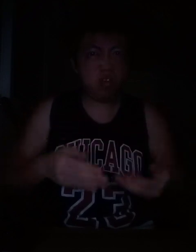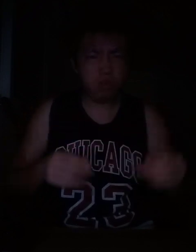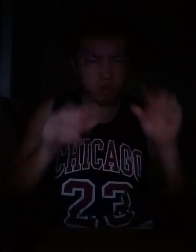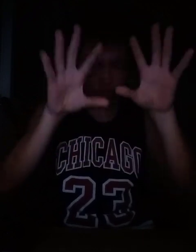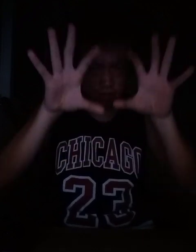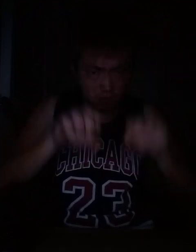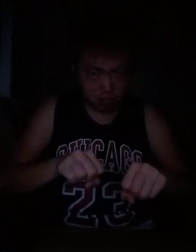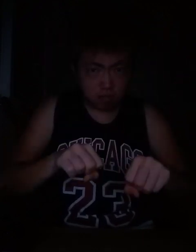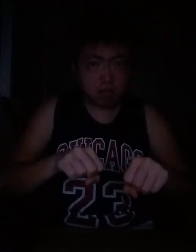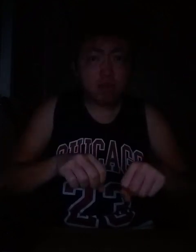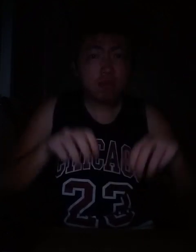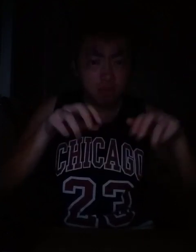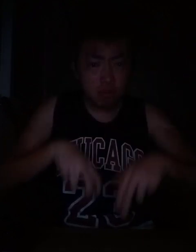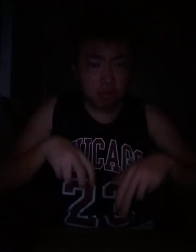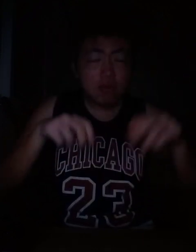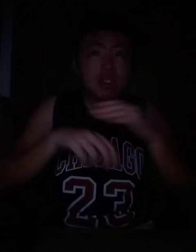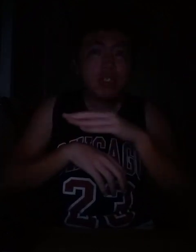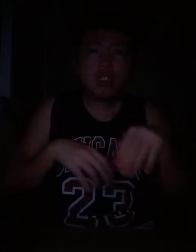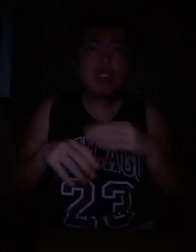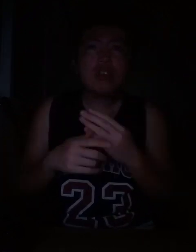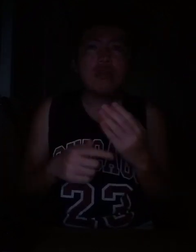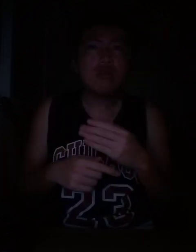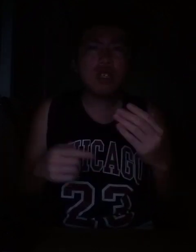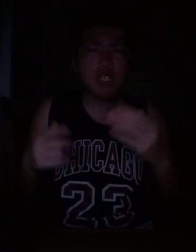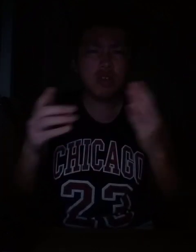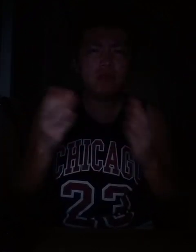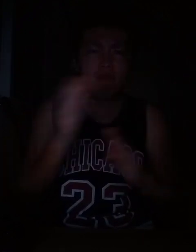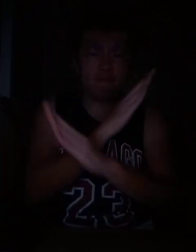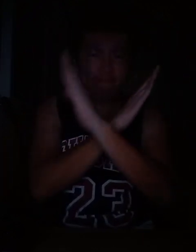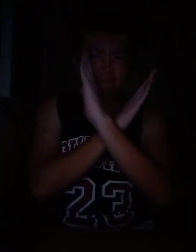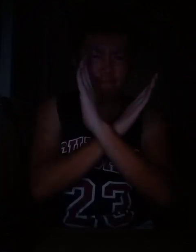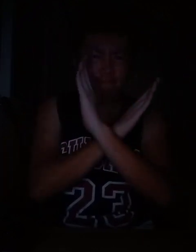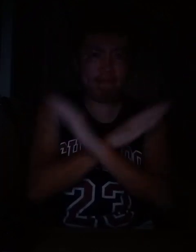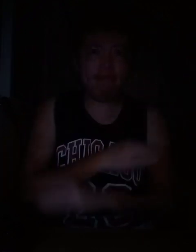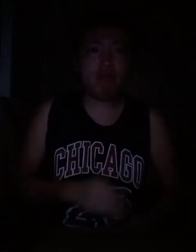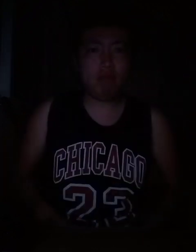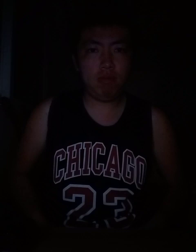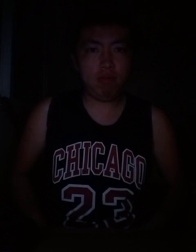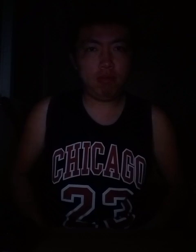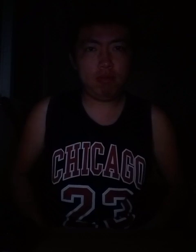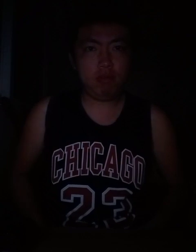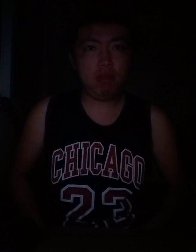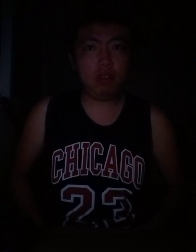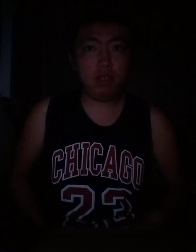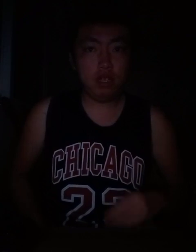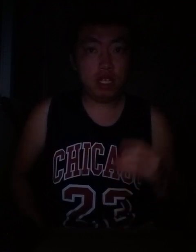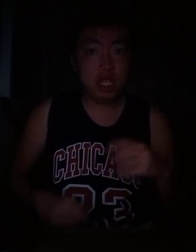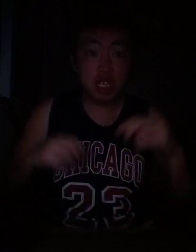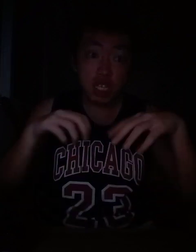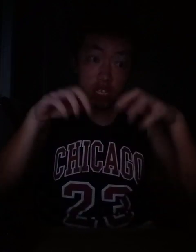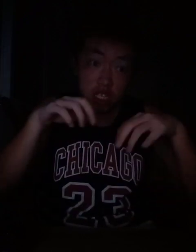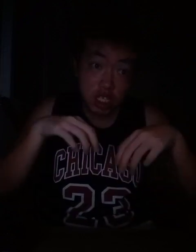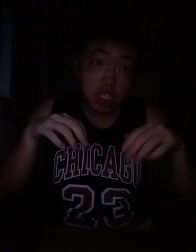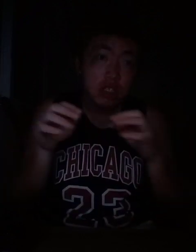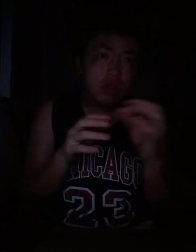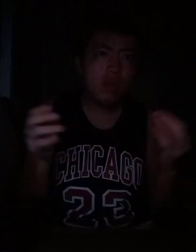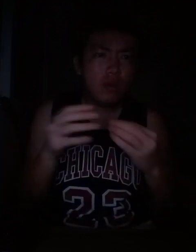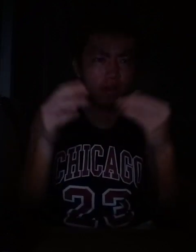현상도 있어 현지 주민들도 쉽게 들어가지 못하는 곳이었습니다. 이번 비가 물이 원체 많이 와갖고 예.